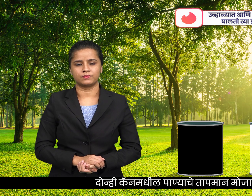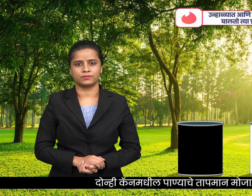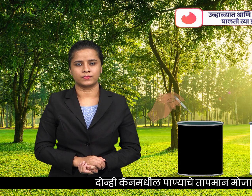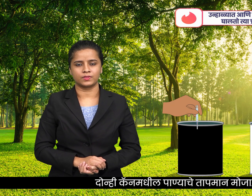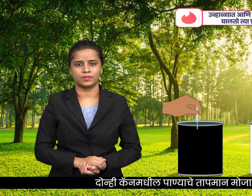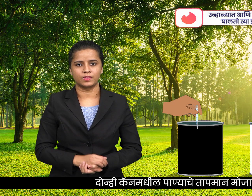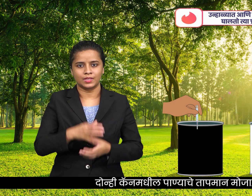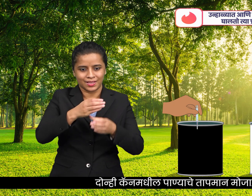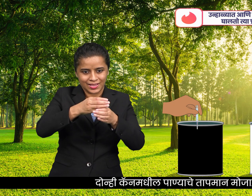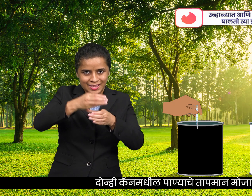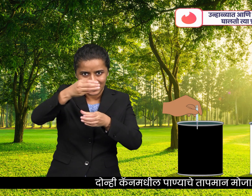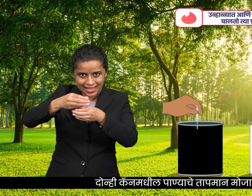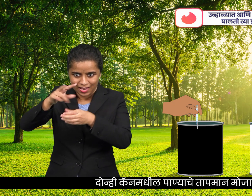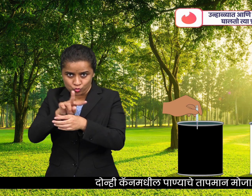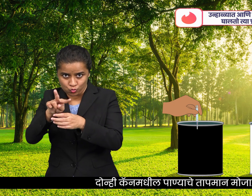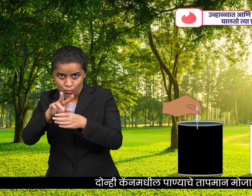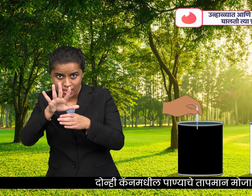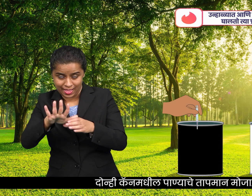दोन्ही कॅनमधील पाण्याचे तापमान मोजा.